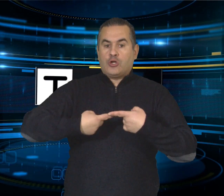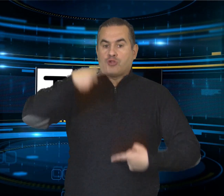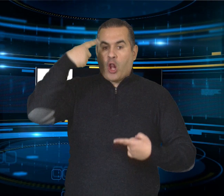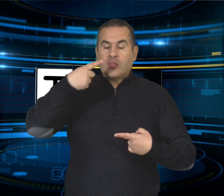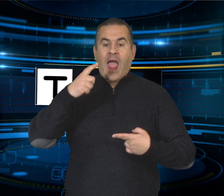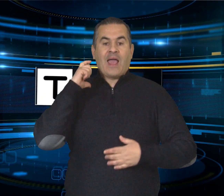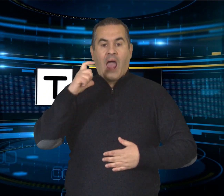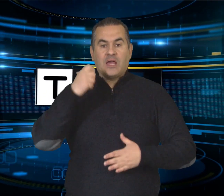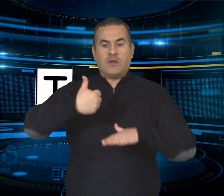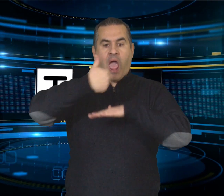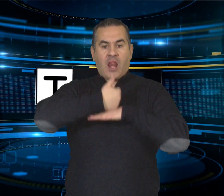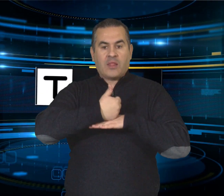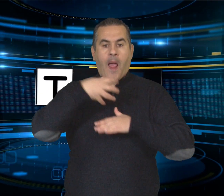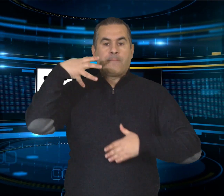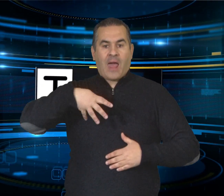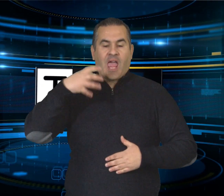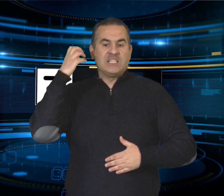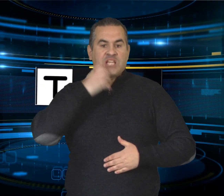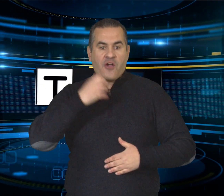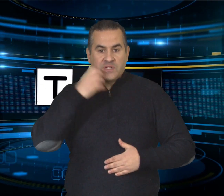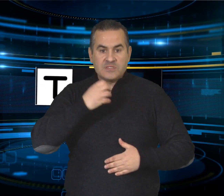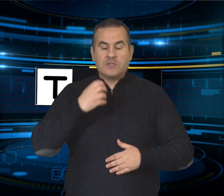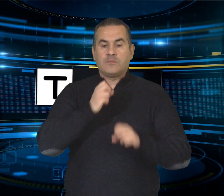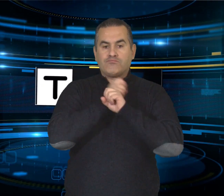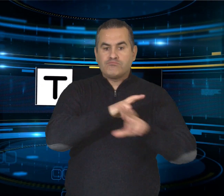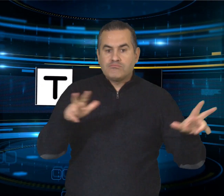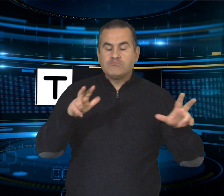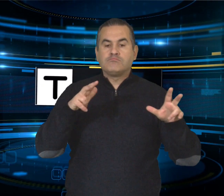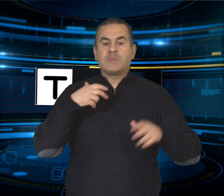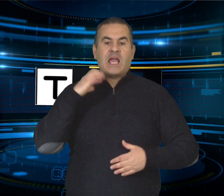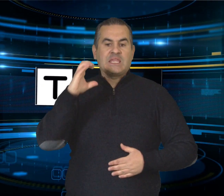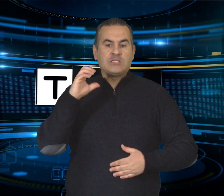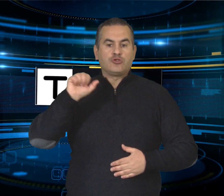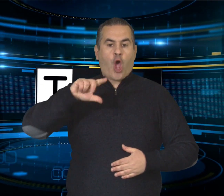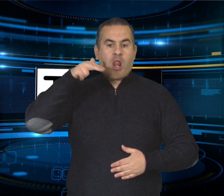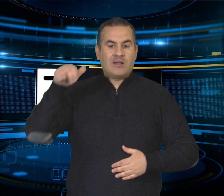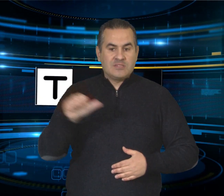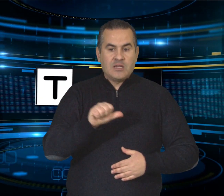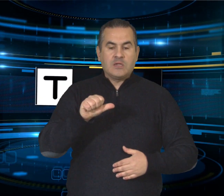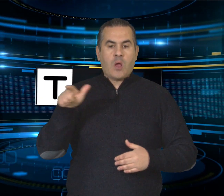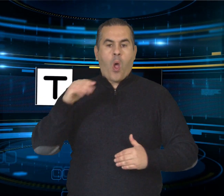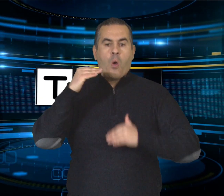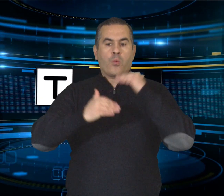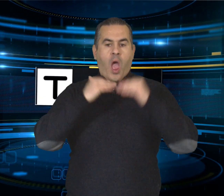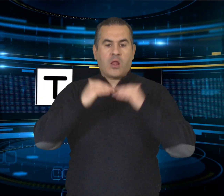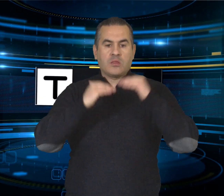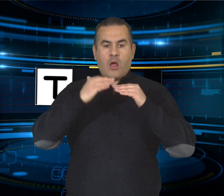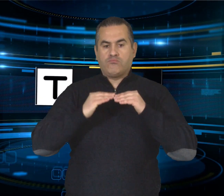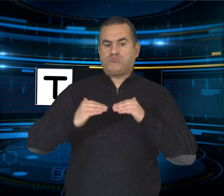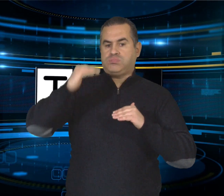L'effetto leader fa sempre il suo effetto e la giornata trascorsa a Cagliari da Matteo Salvini ha rilanciato le quotazioni di Christian Solinas, ma anche riavvicinato